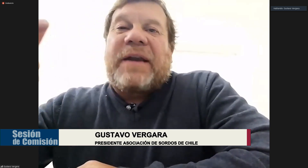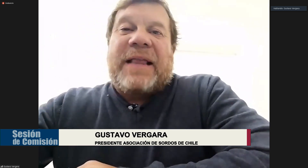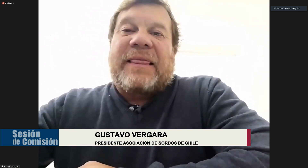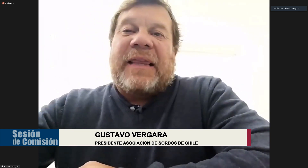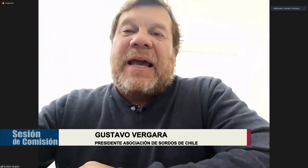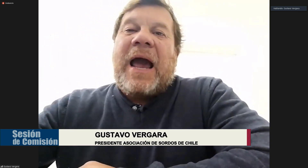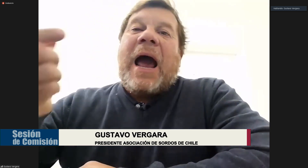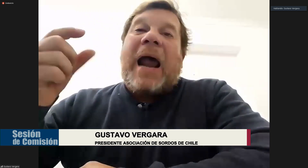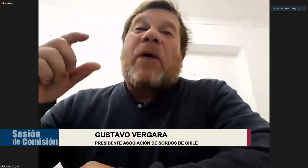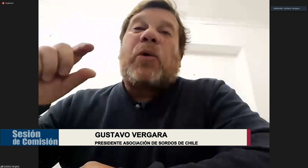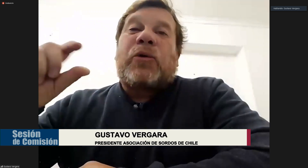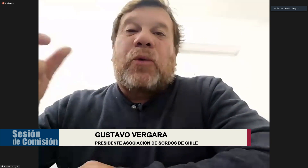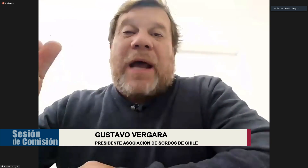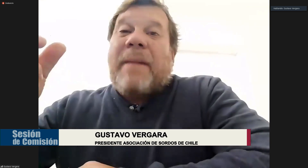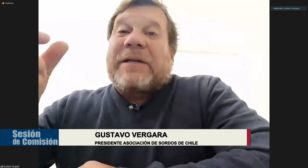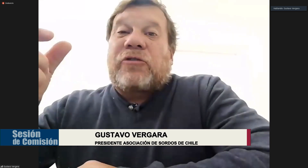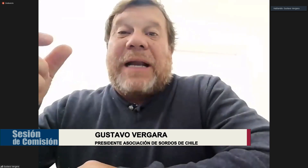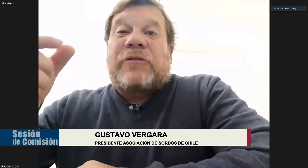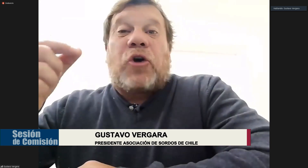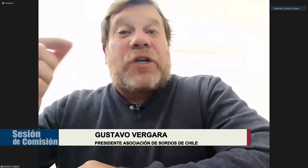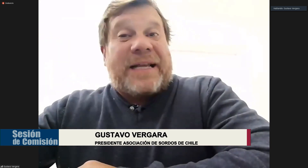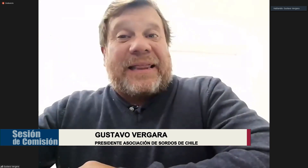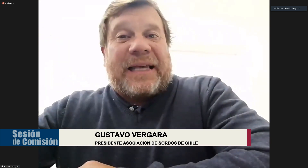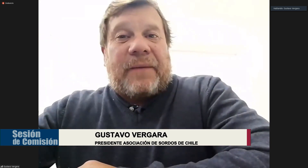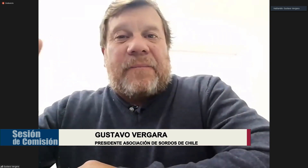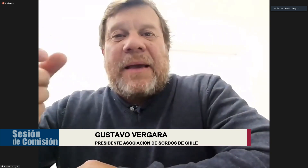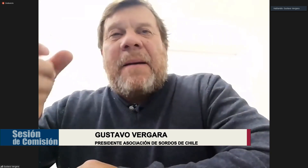diferente a la cultura de personas oyentes.